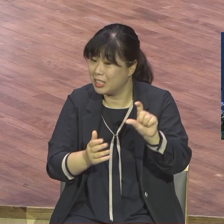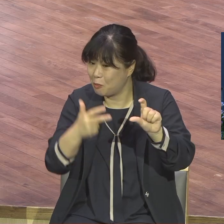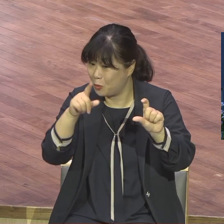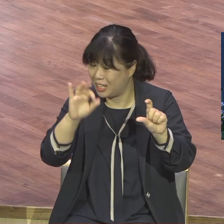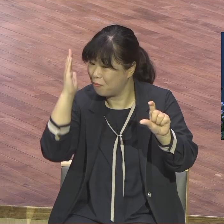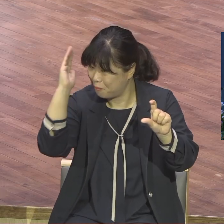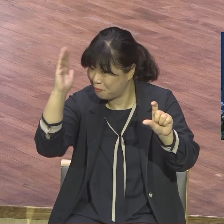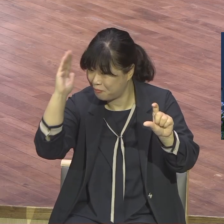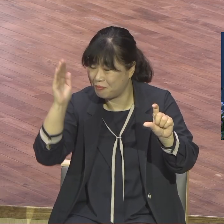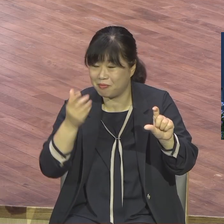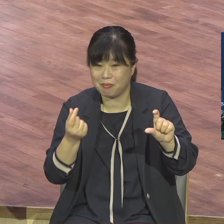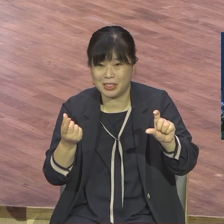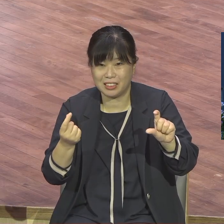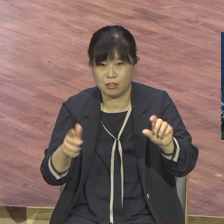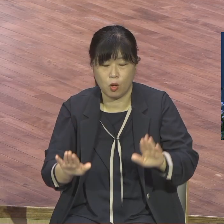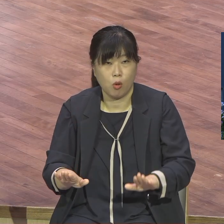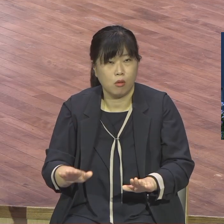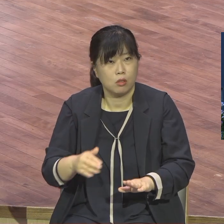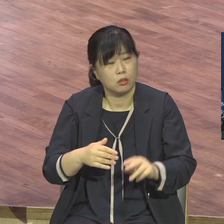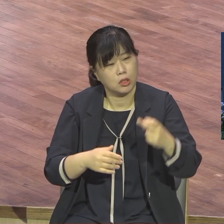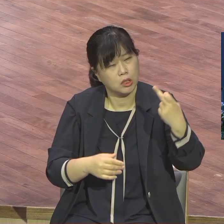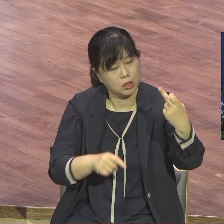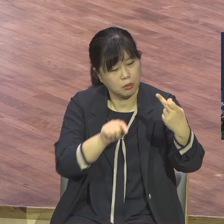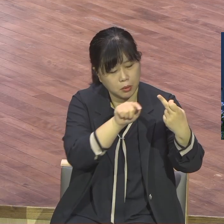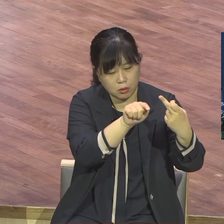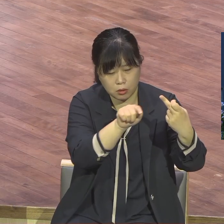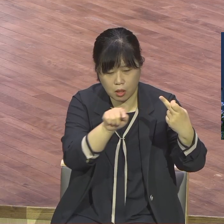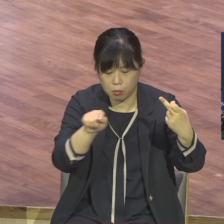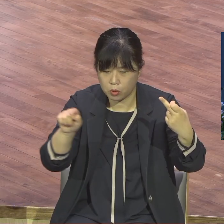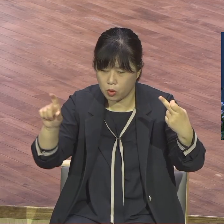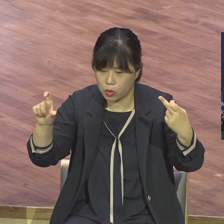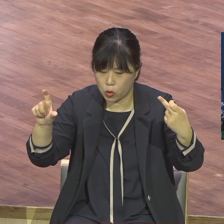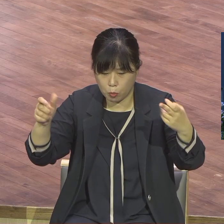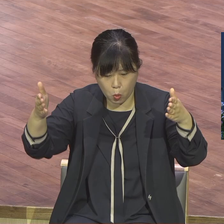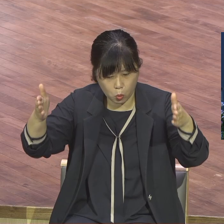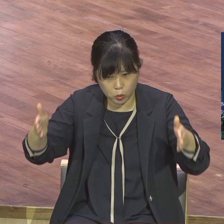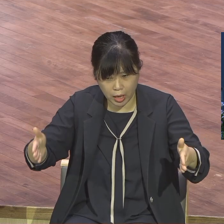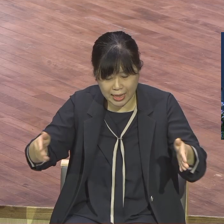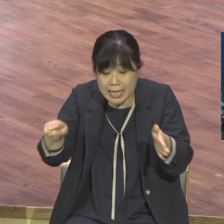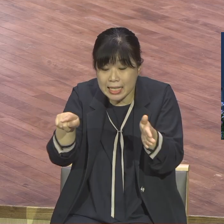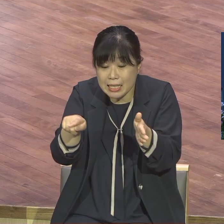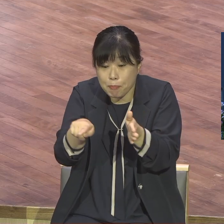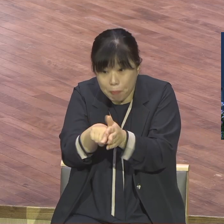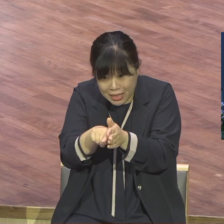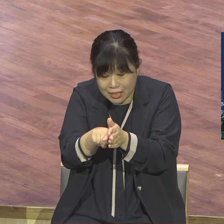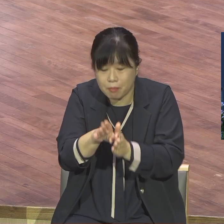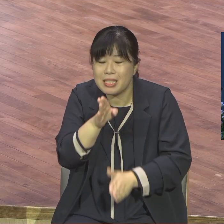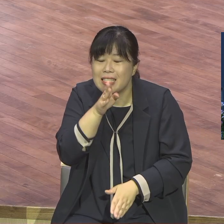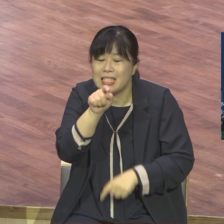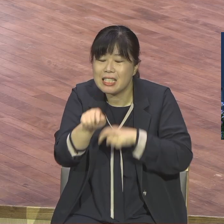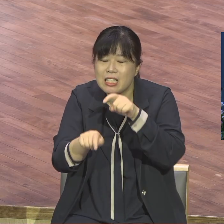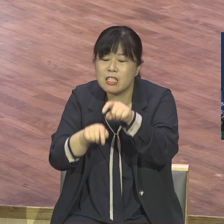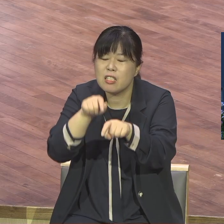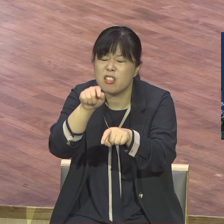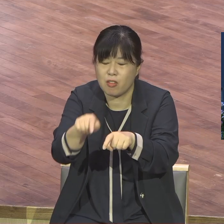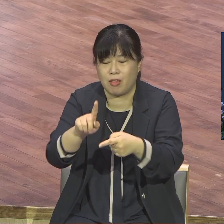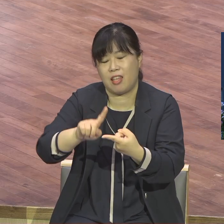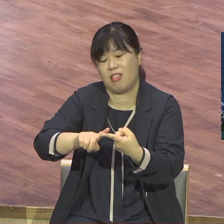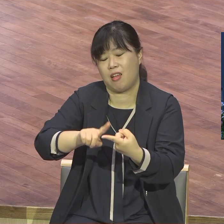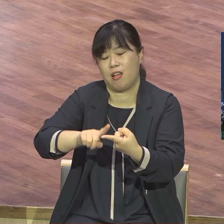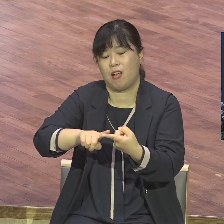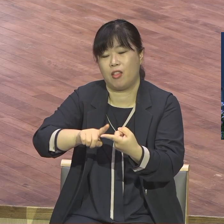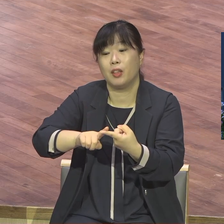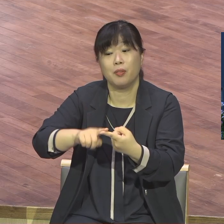12장부터 이 사도 바울이 강조한 실천편의 결론이 담겨 있어요. 실천편 결론.